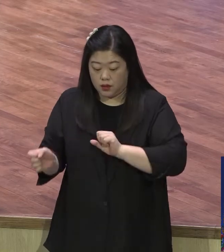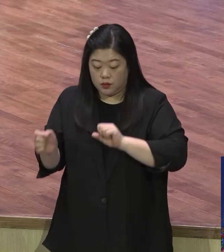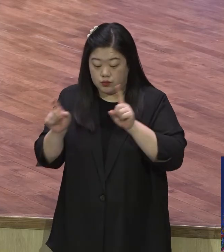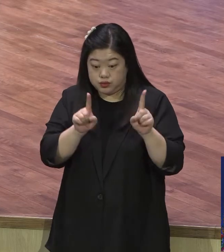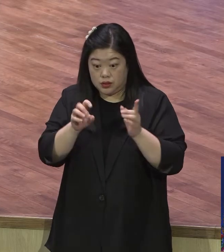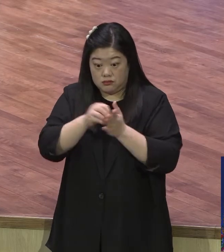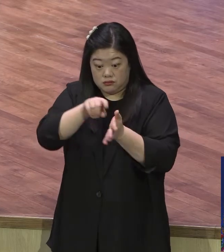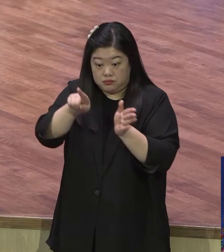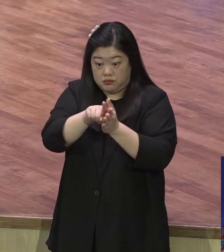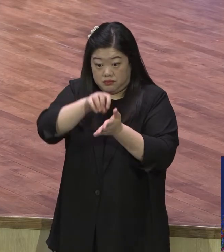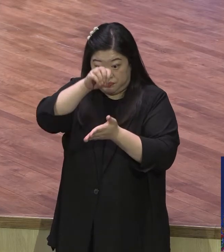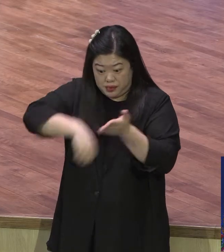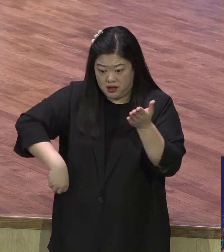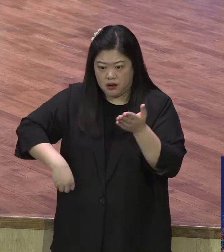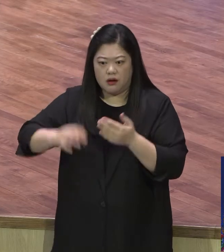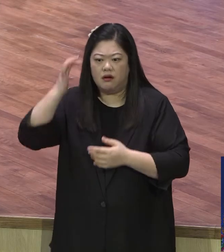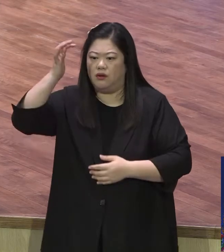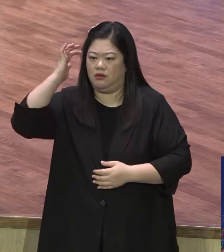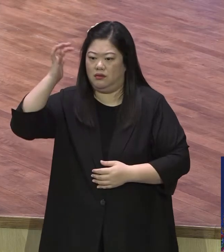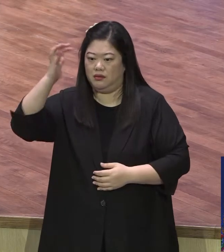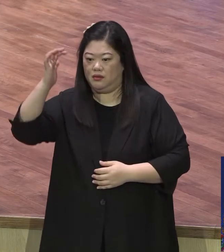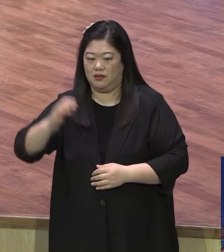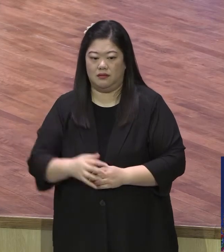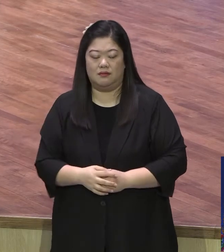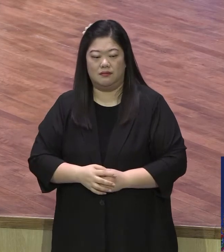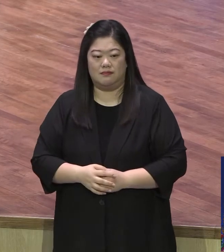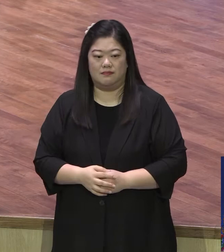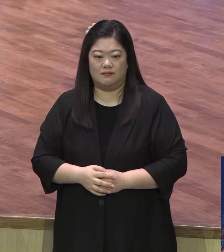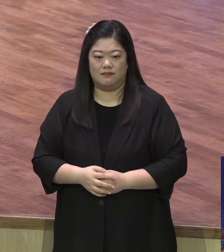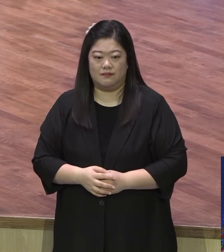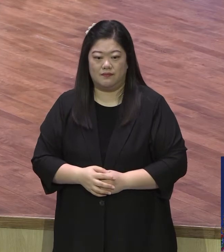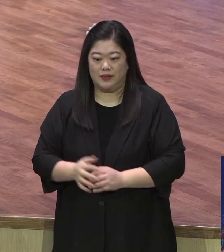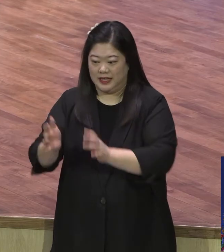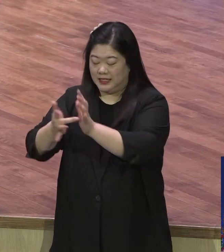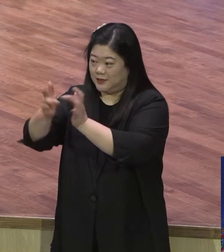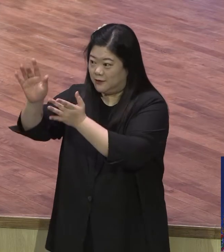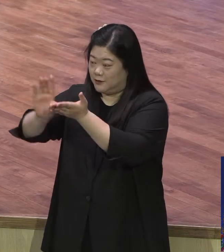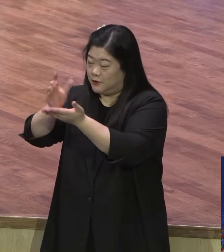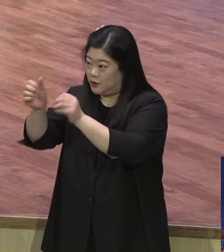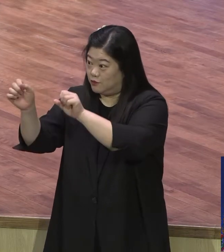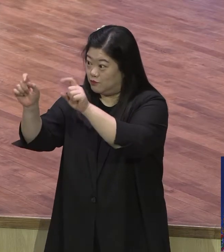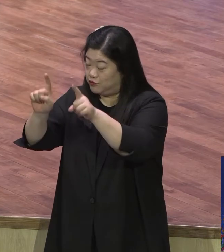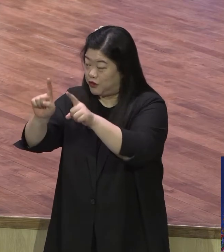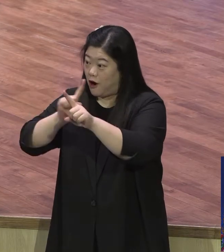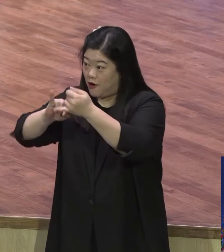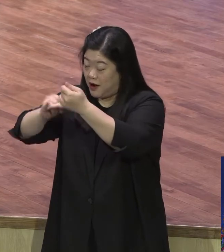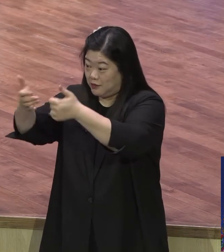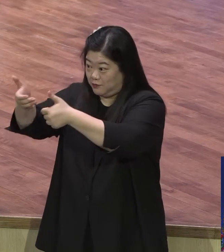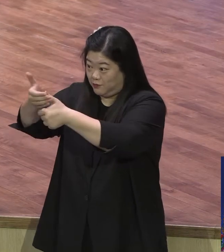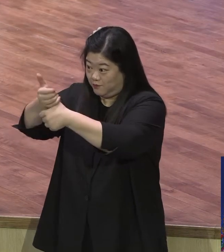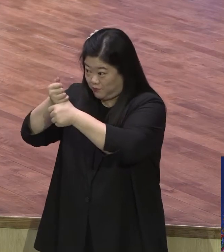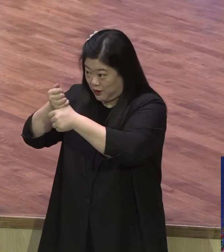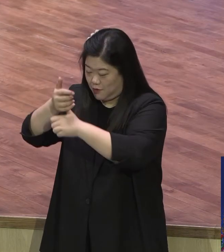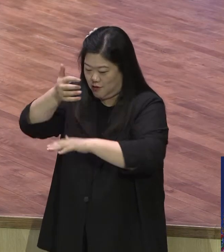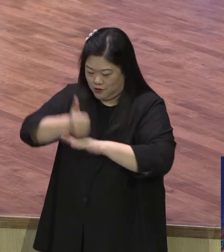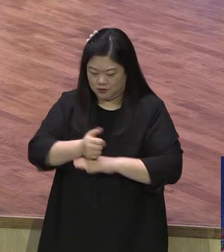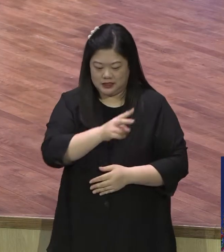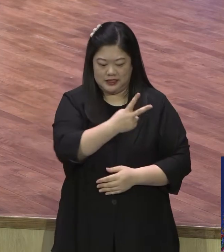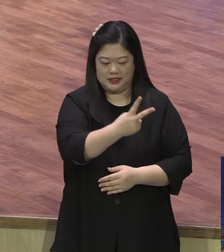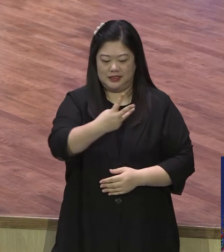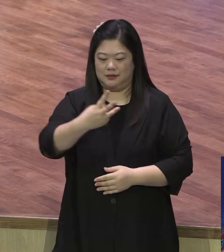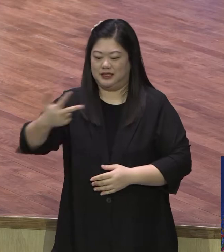지속하지요 영계 전 성도는 예수의 부활의 능력을 힘입어서 어떤 상황 속에서라도 237 나라